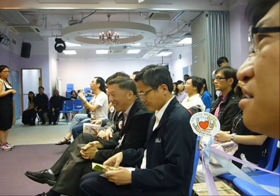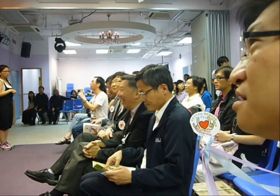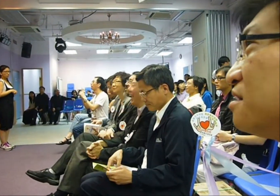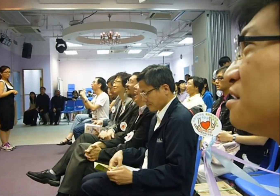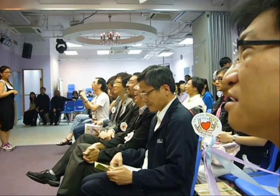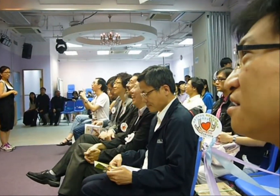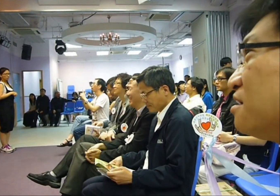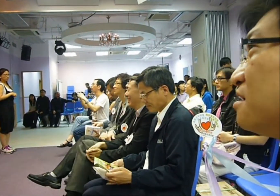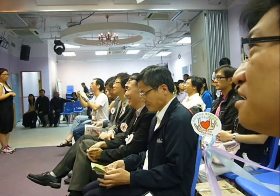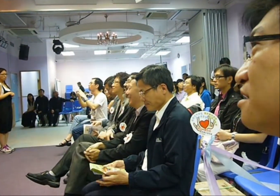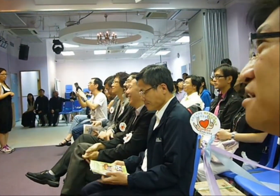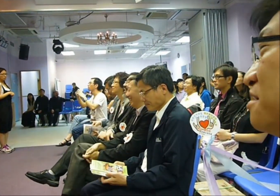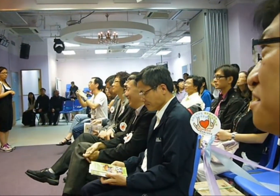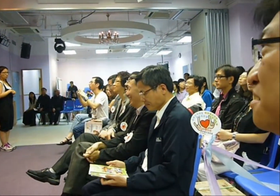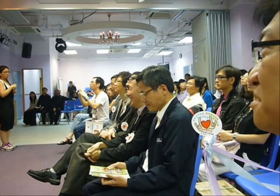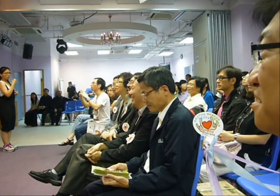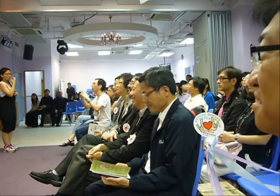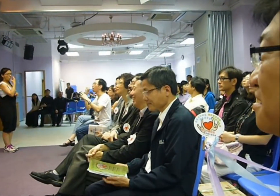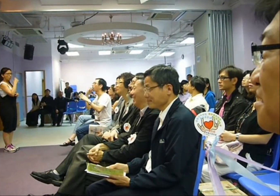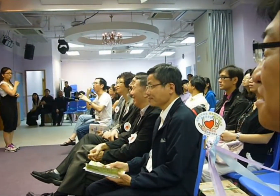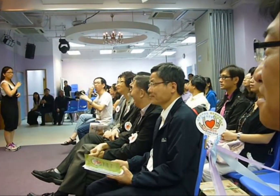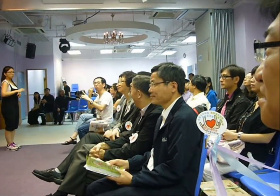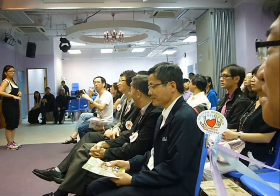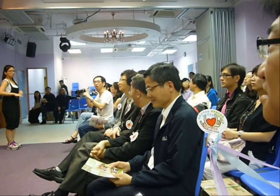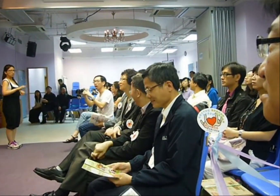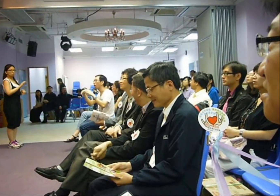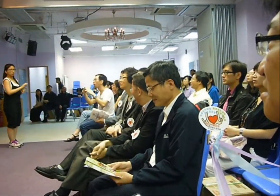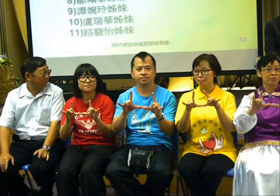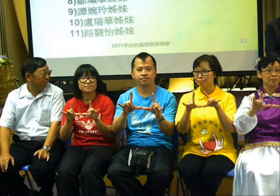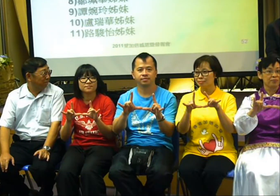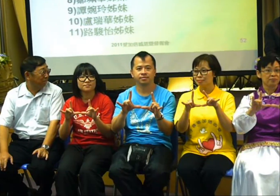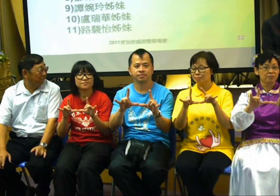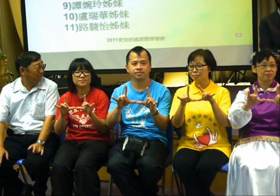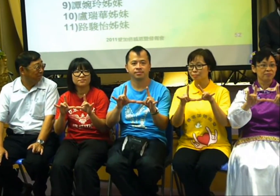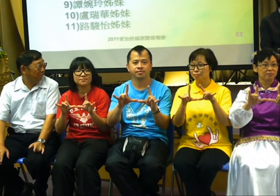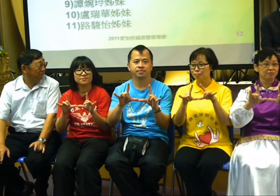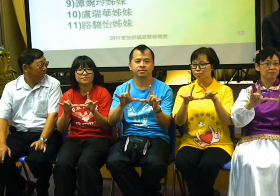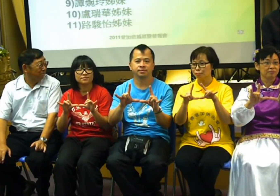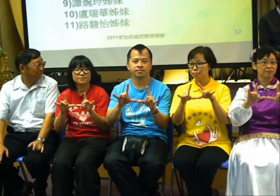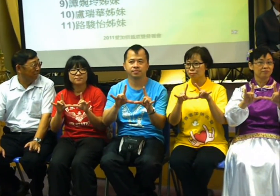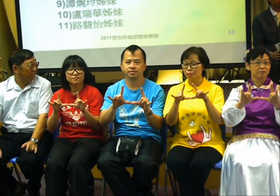你見到有一個弟兄走嚟走去嘅龍人仔。